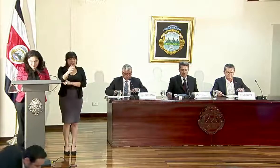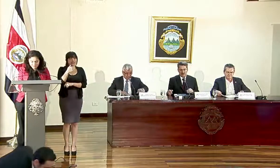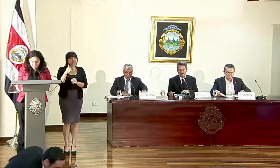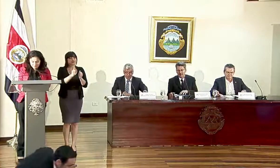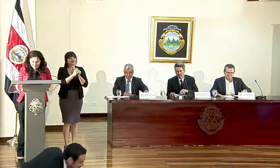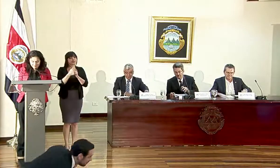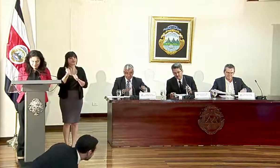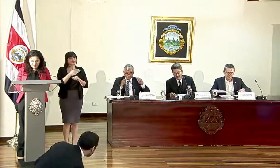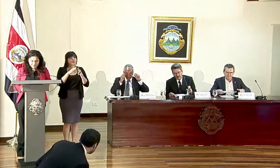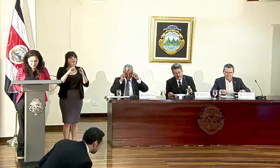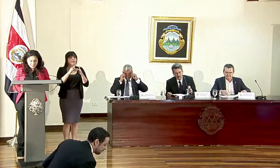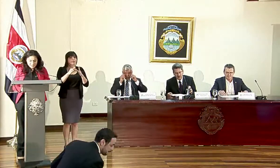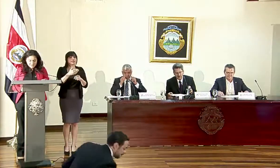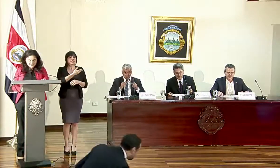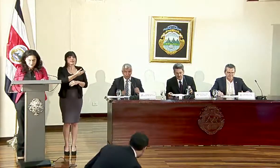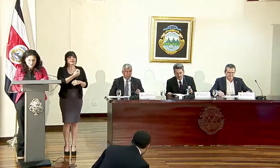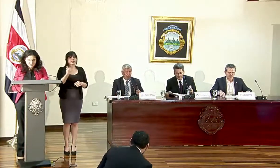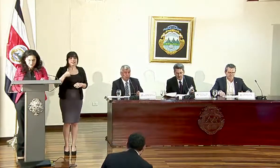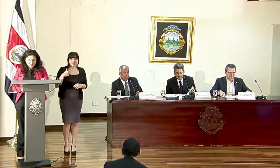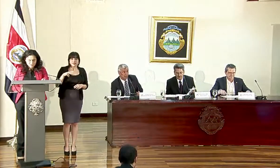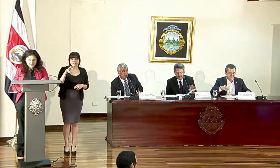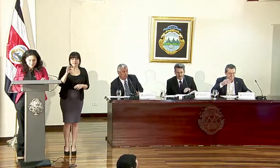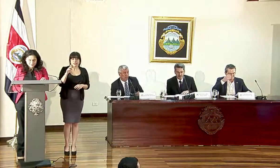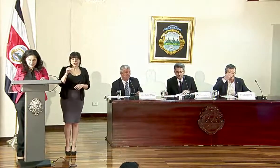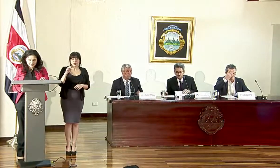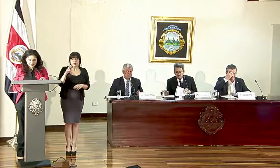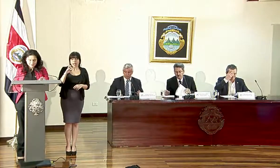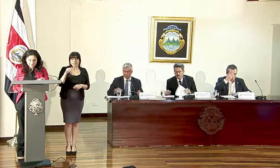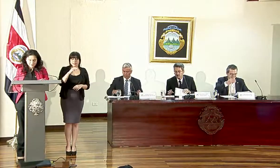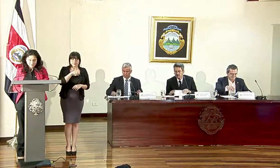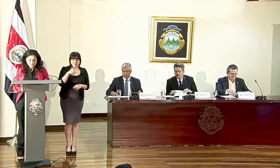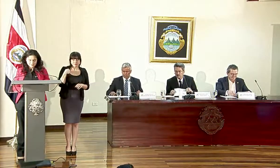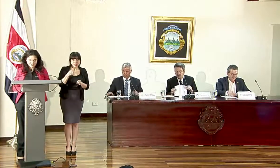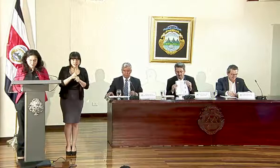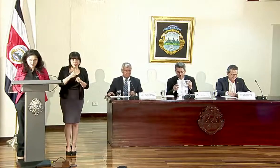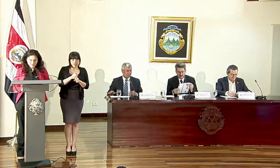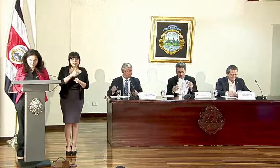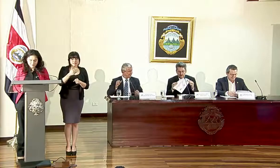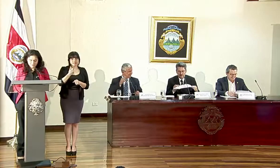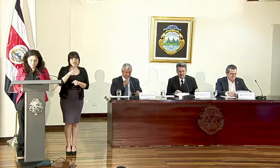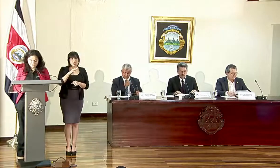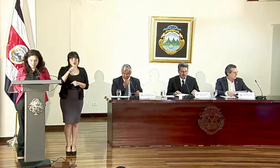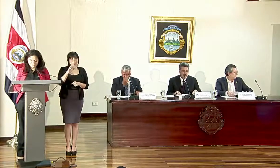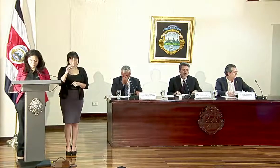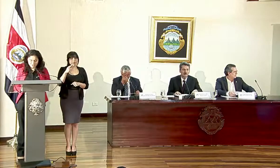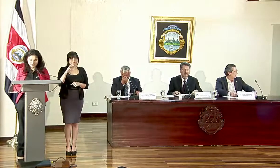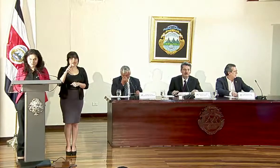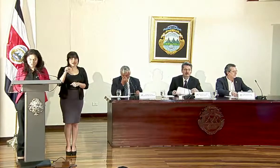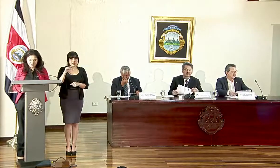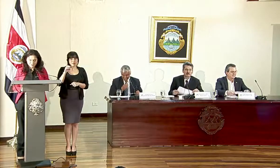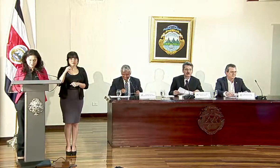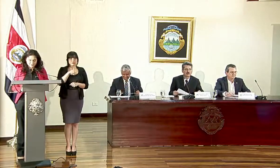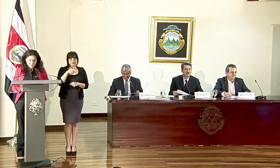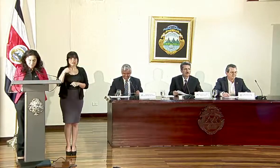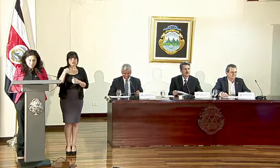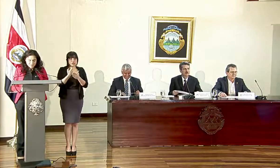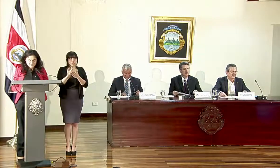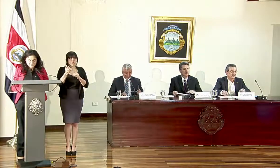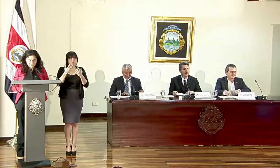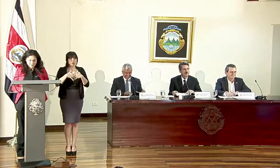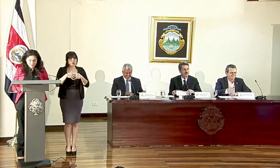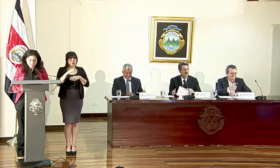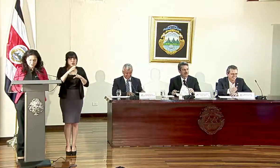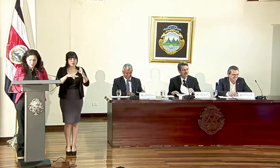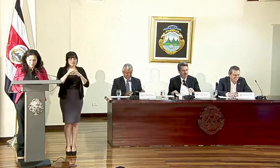Nos acompaña en la mesa principal el señor Víctor Morales, ministro de Trabajo, el señor Wilmer Ramos, ministro de Economía, Industria y Comercio, y